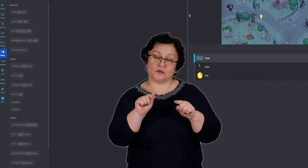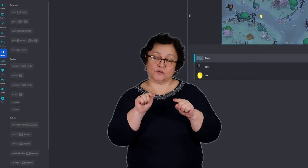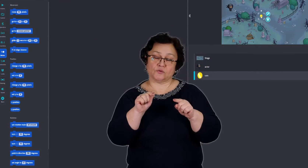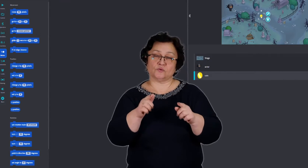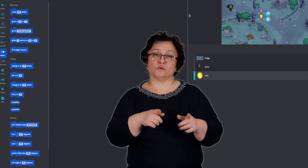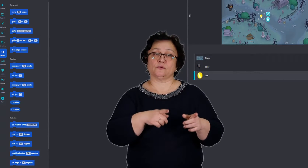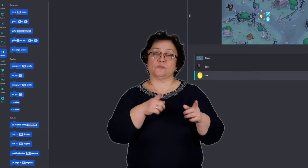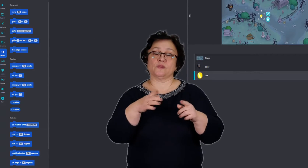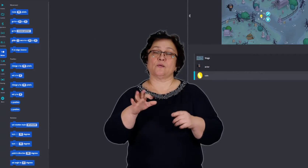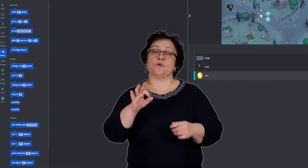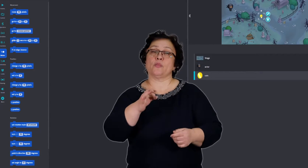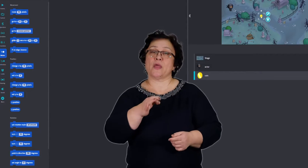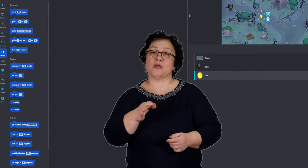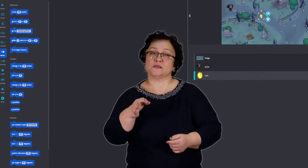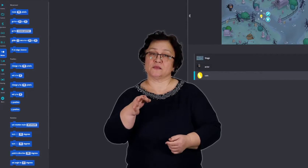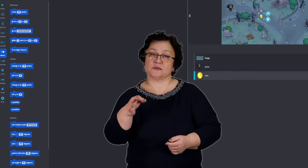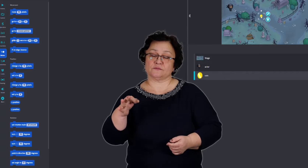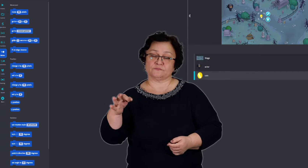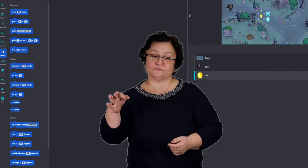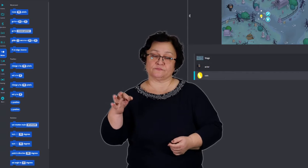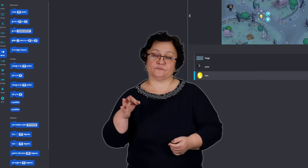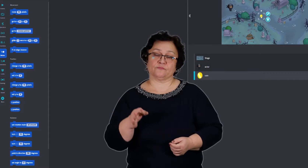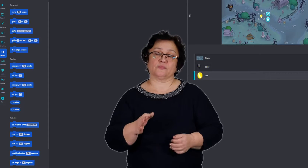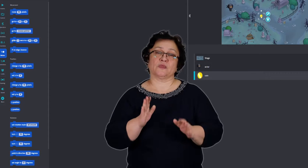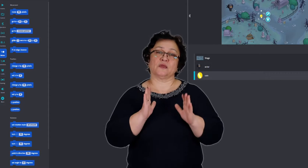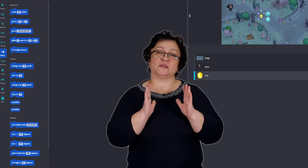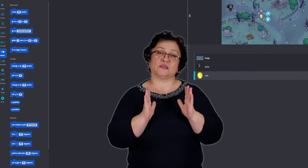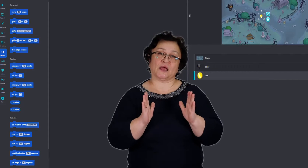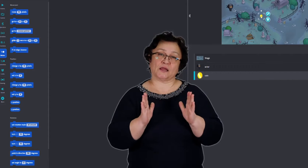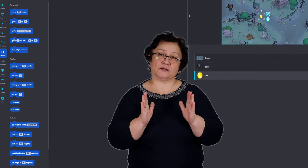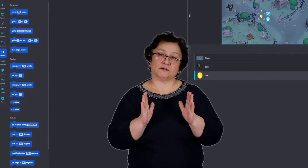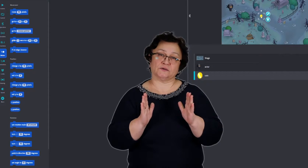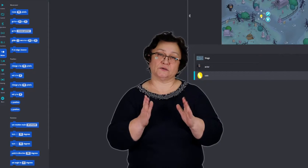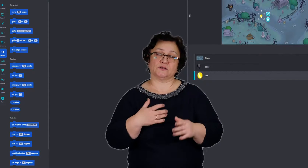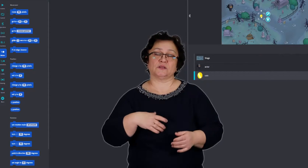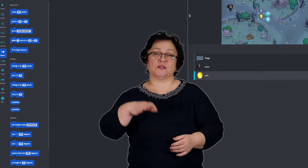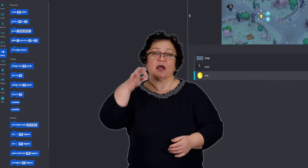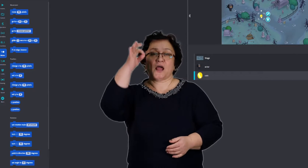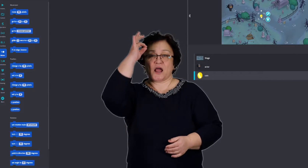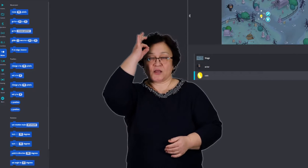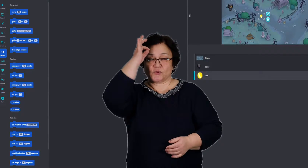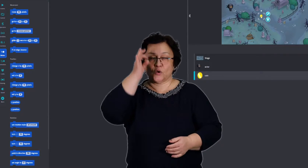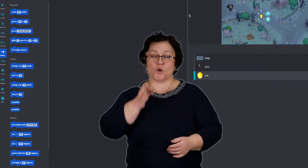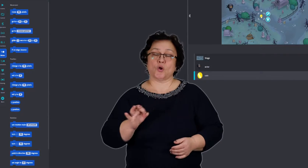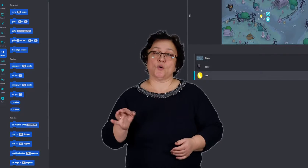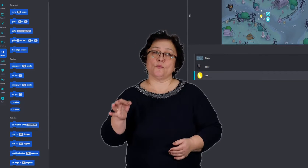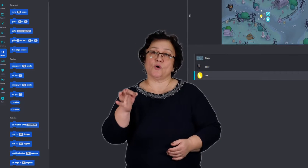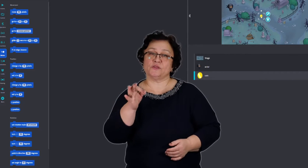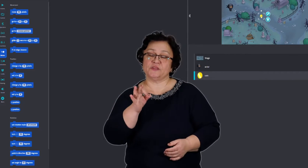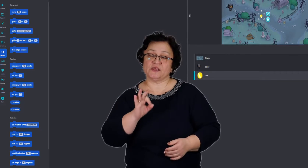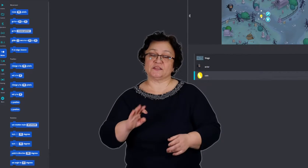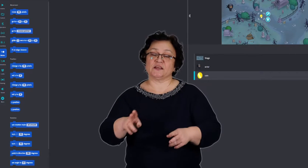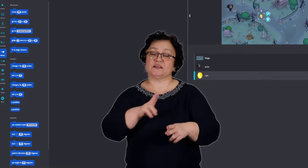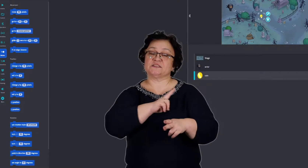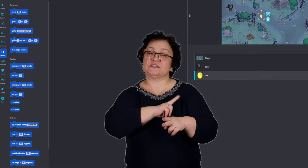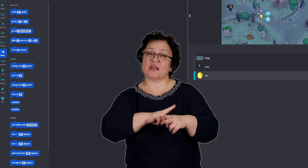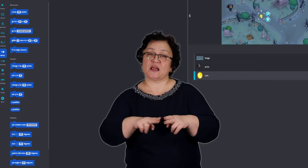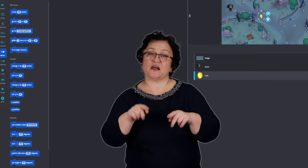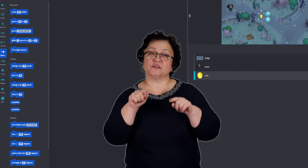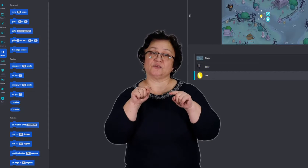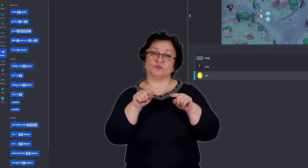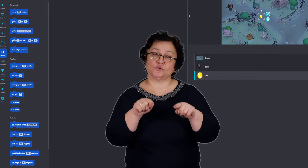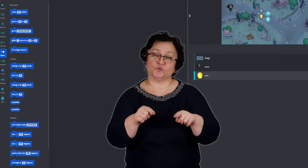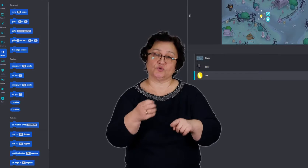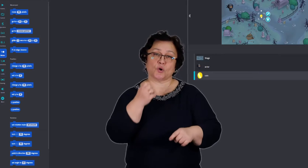монетки. І так, нагадую. Монетка буде зникати тоді, коли